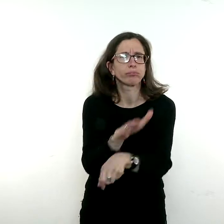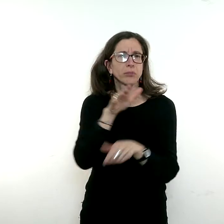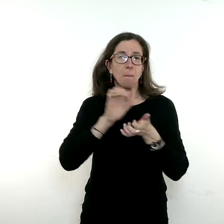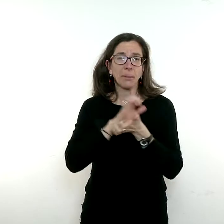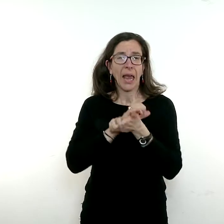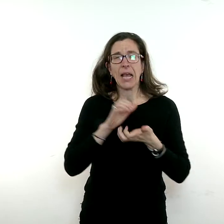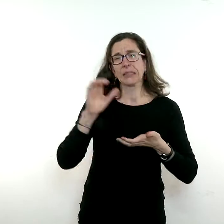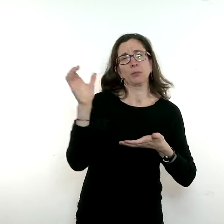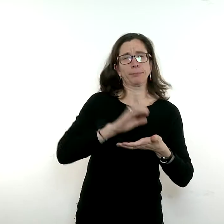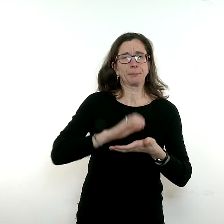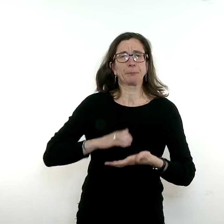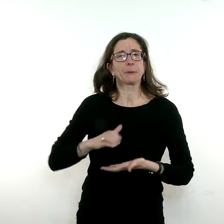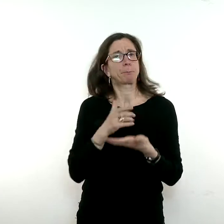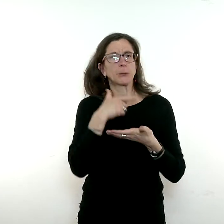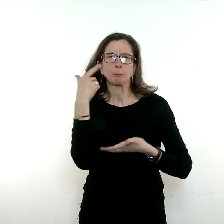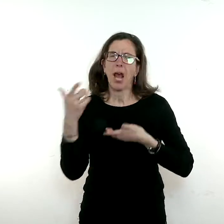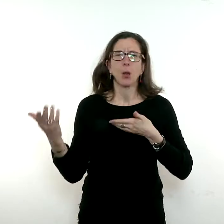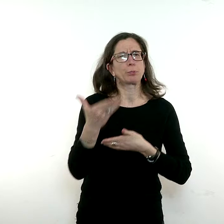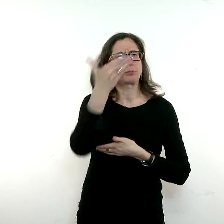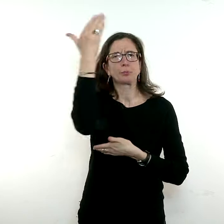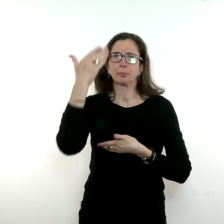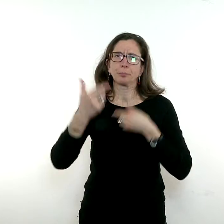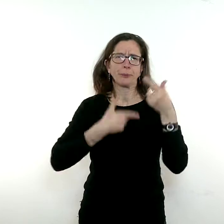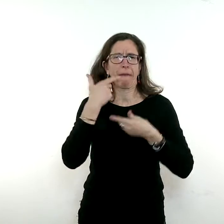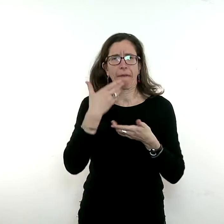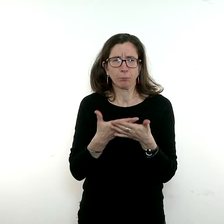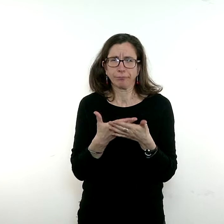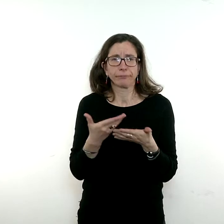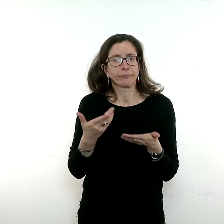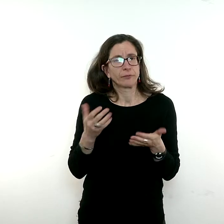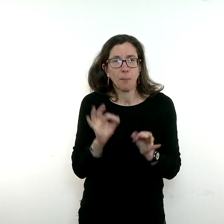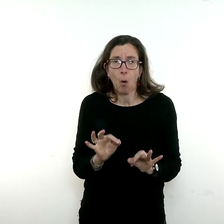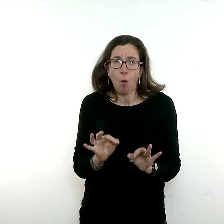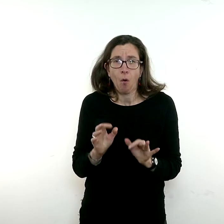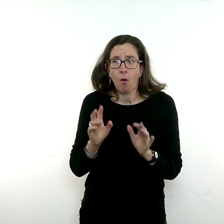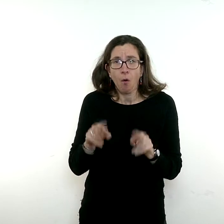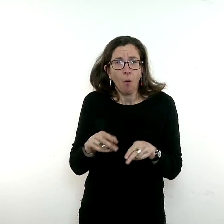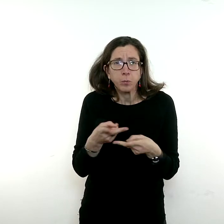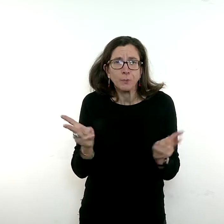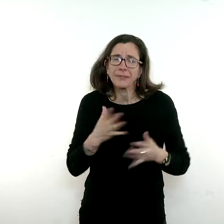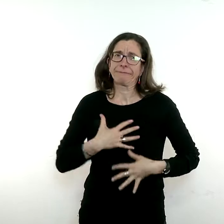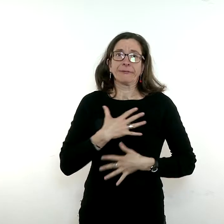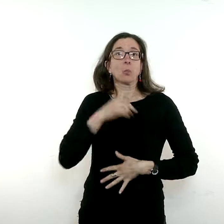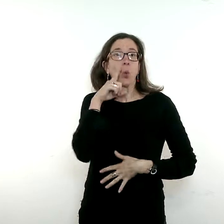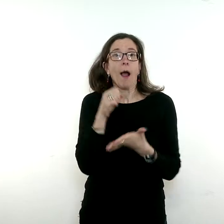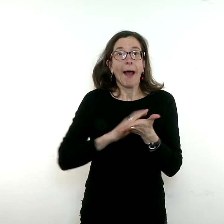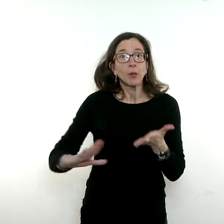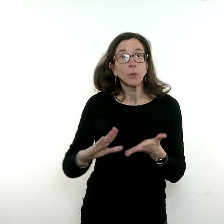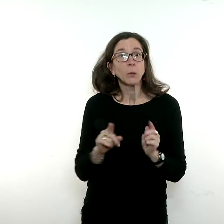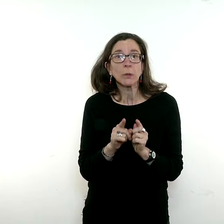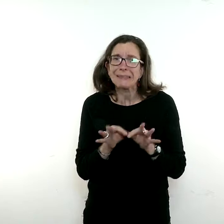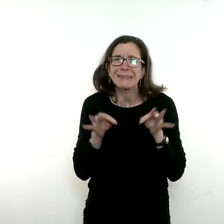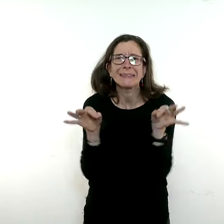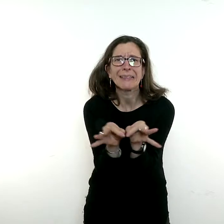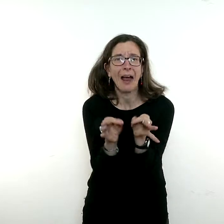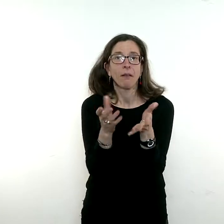presse généraliste. Ces expositions, le public est ravi. Pourquoi? Parce qu'elles sont gratuites. Elles sont abordables par tous. Nous faisons